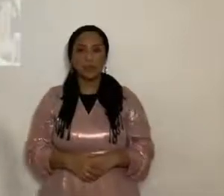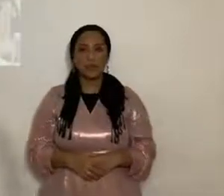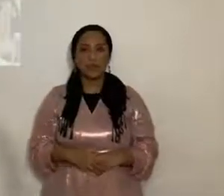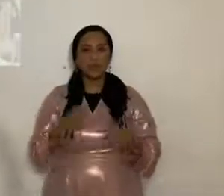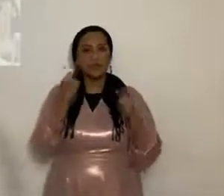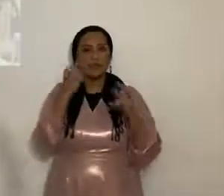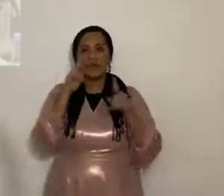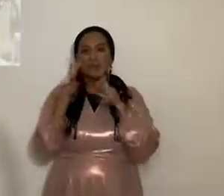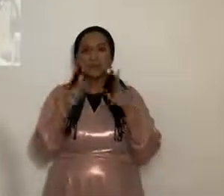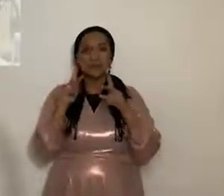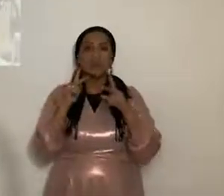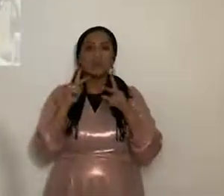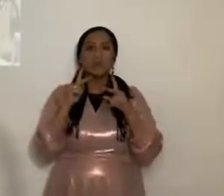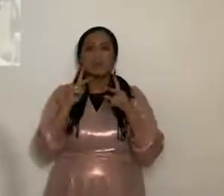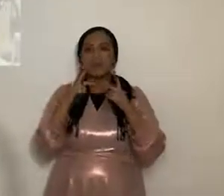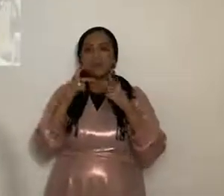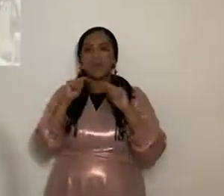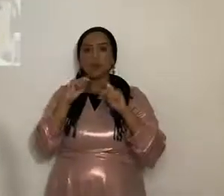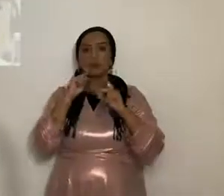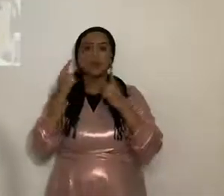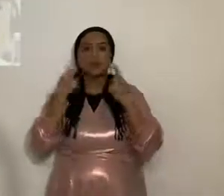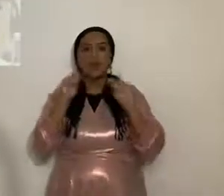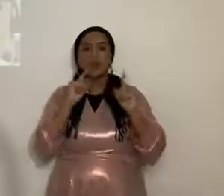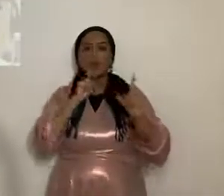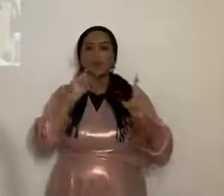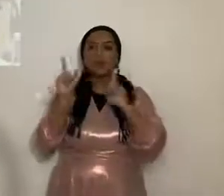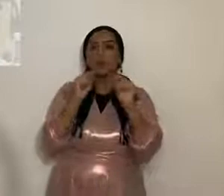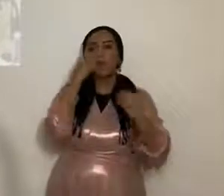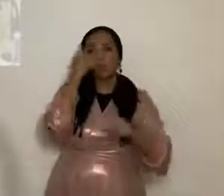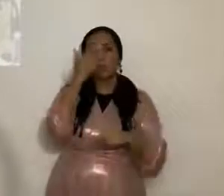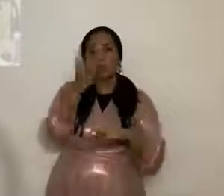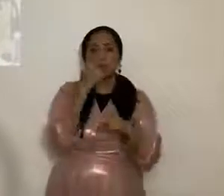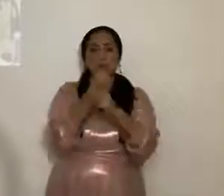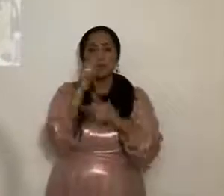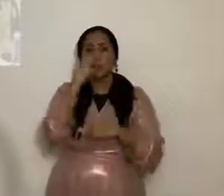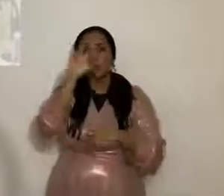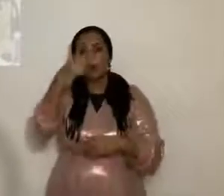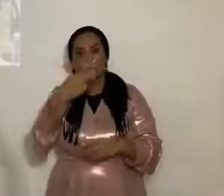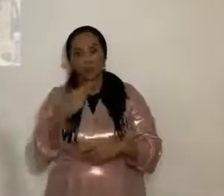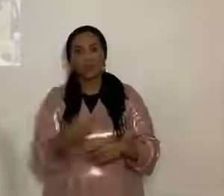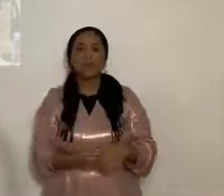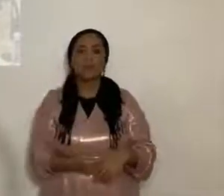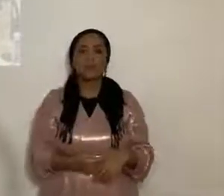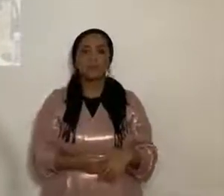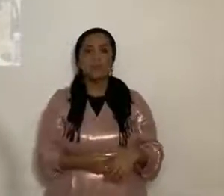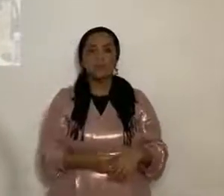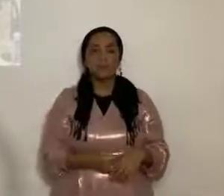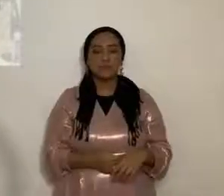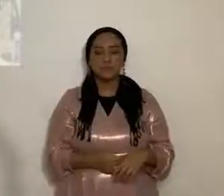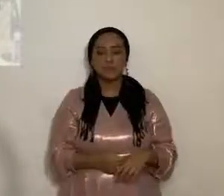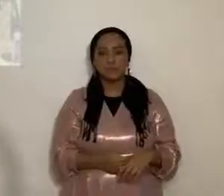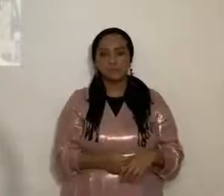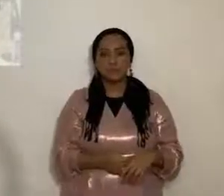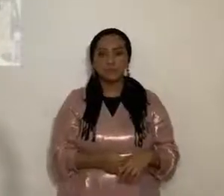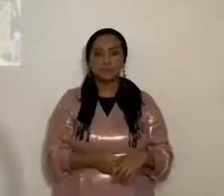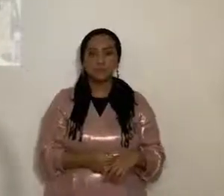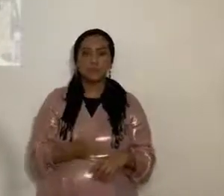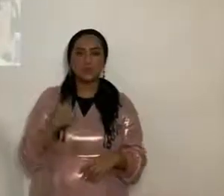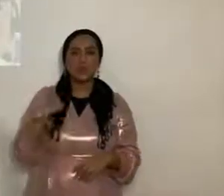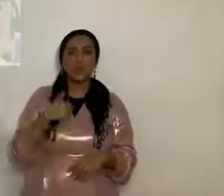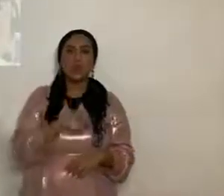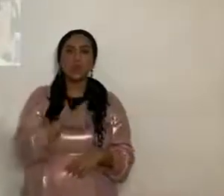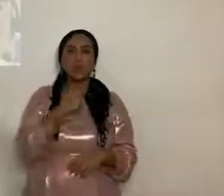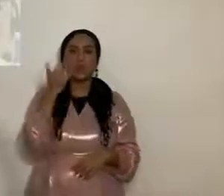inventa chismes porque guardas la Torah? ¿Cuánta gente no te inventa chismes con tal de hacerte daño? ¿Sí? ¿Por qué debemos